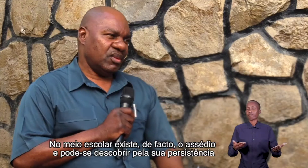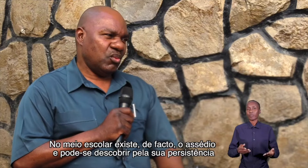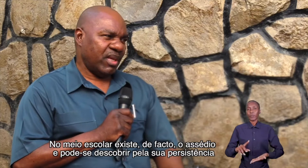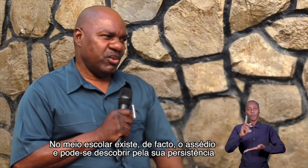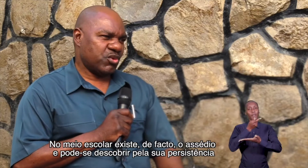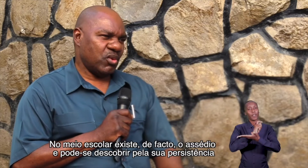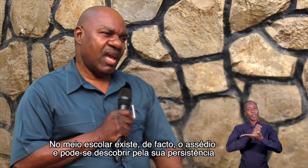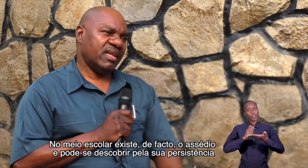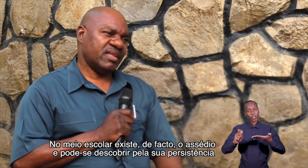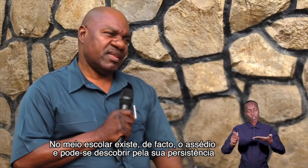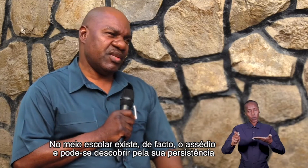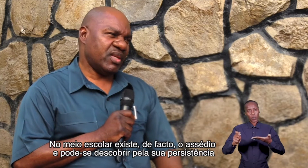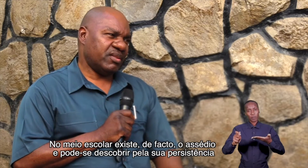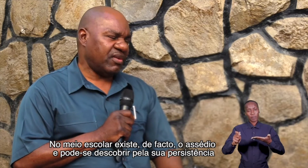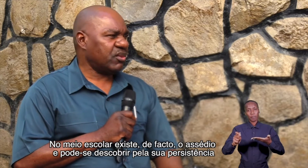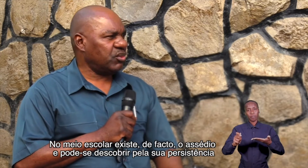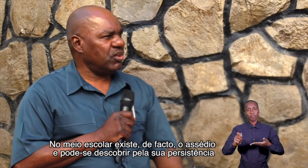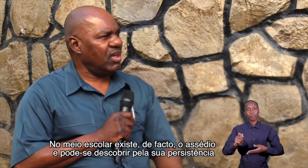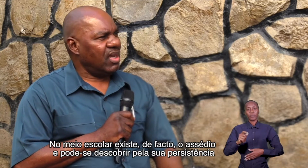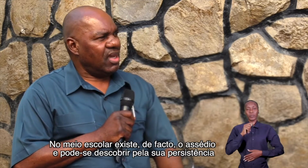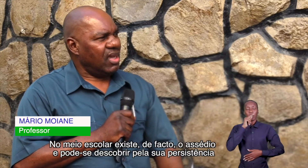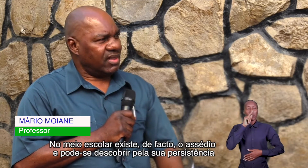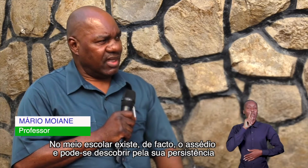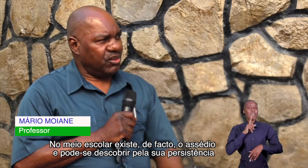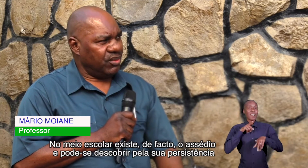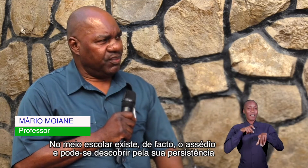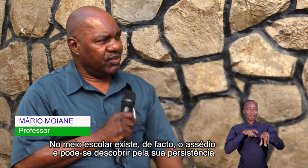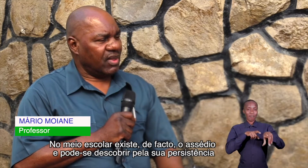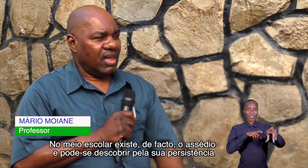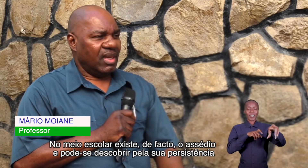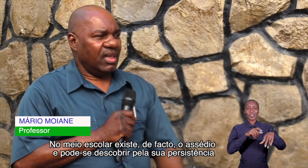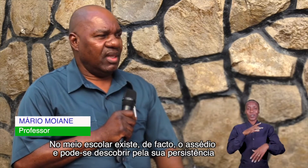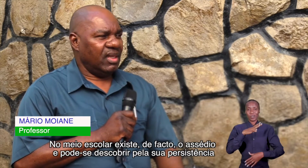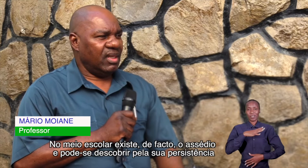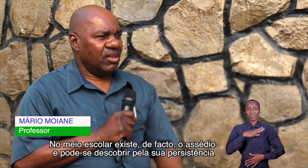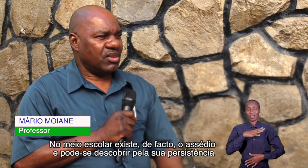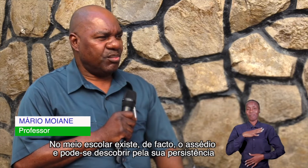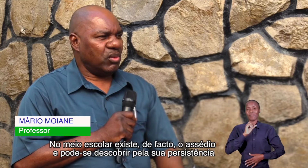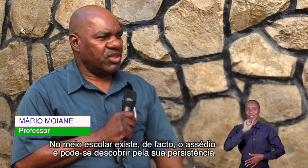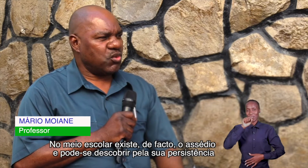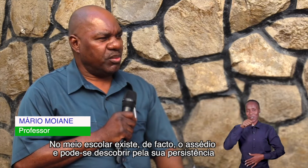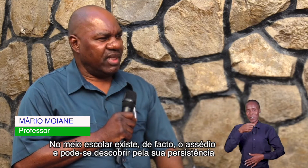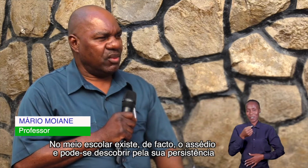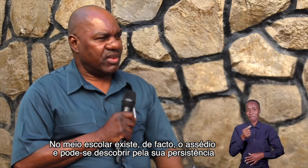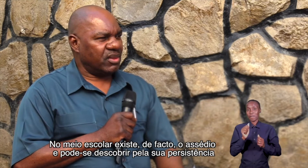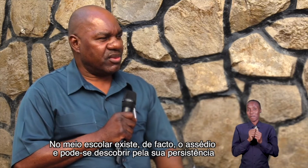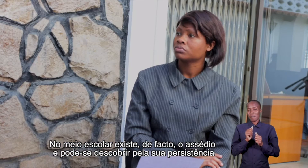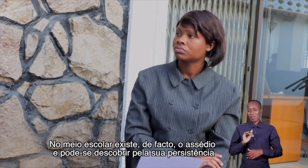No meio escolar existe, de facto, assédio e se pode descobrir o assédio sexual